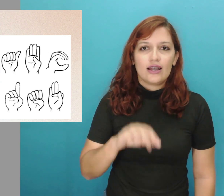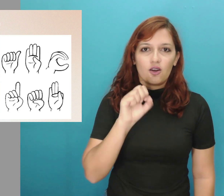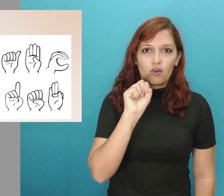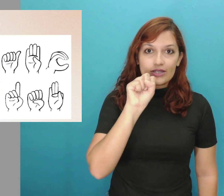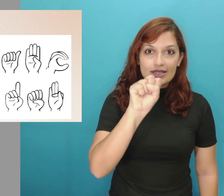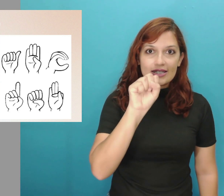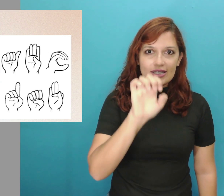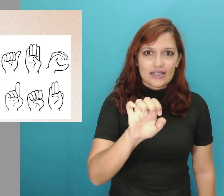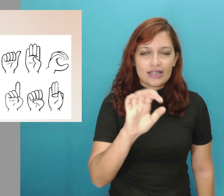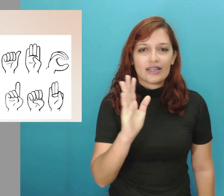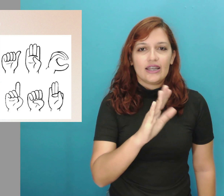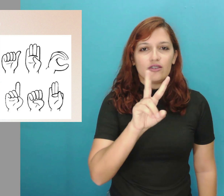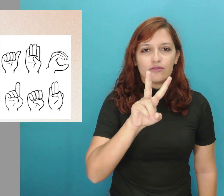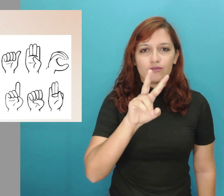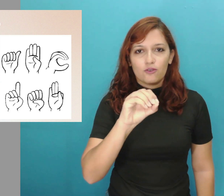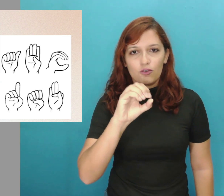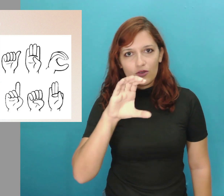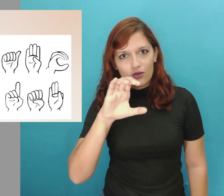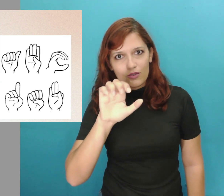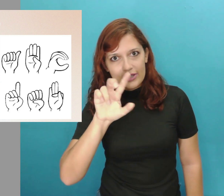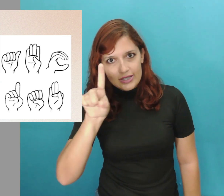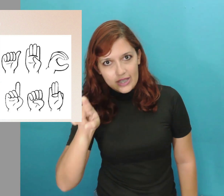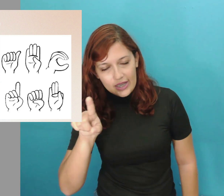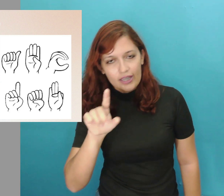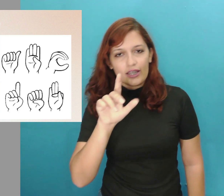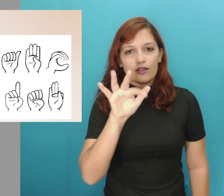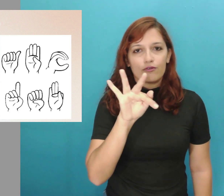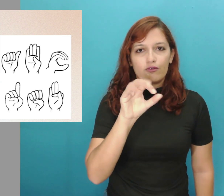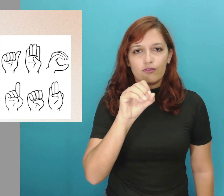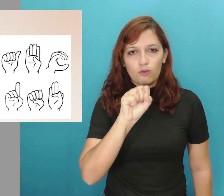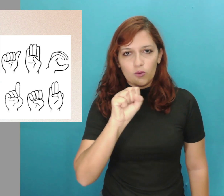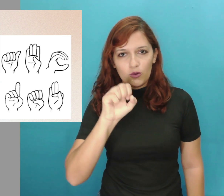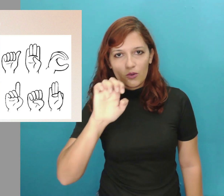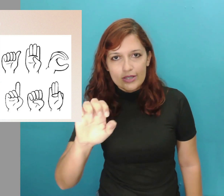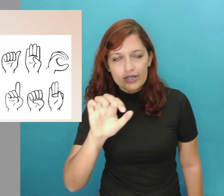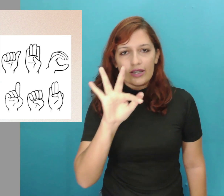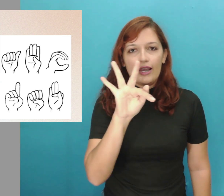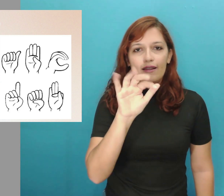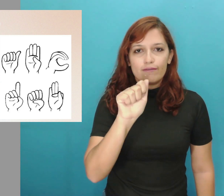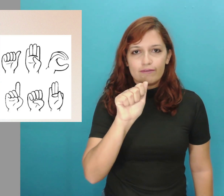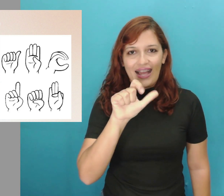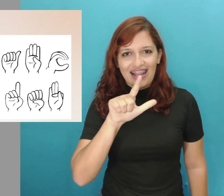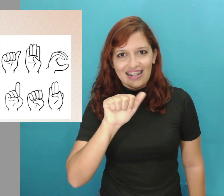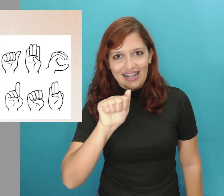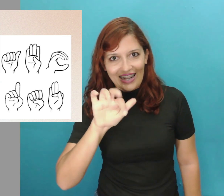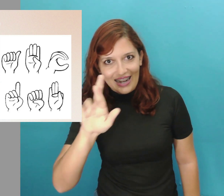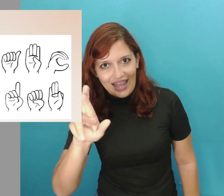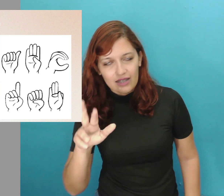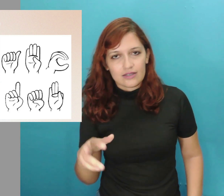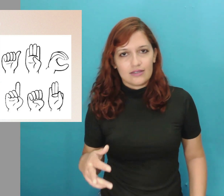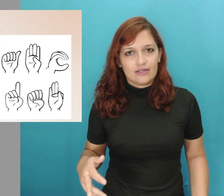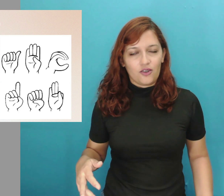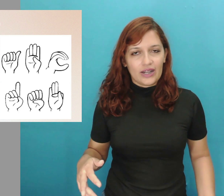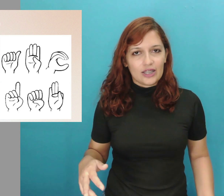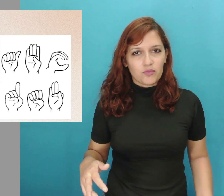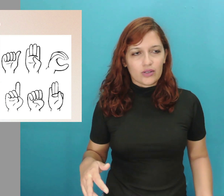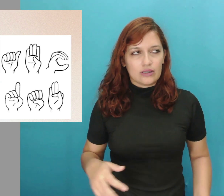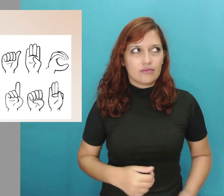ó, se você fosse falar. Olha a demora.